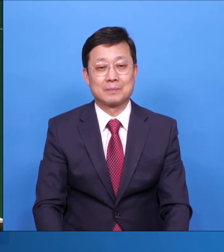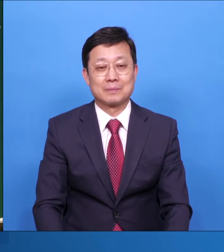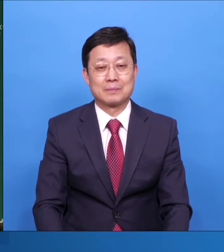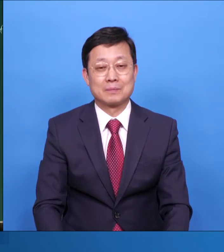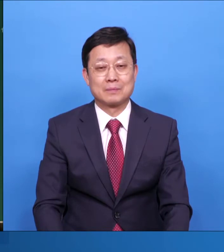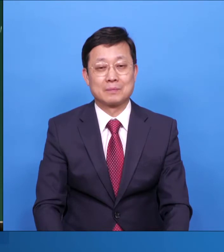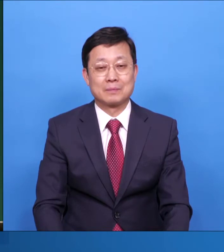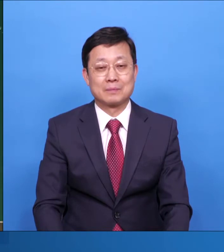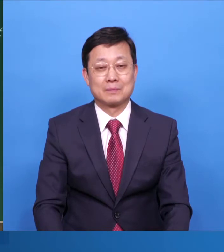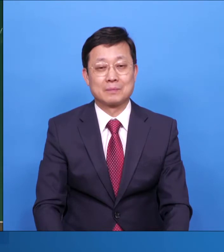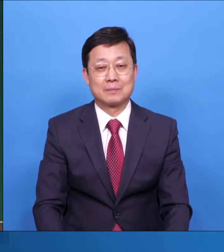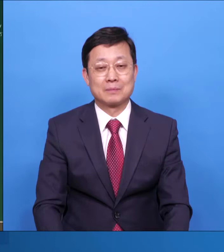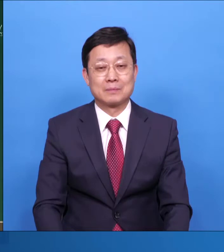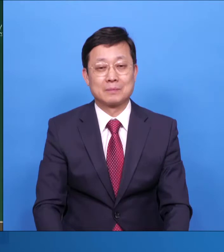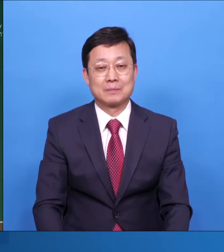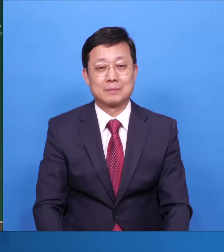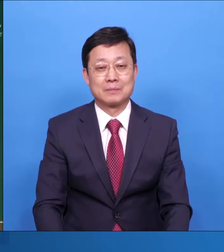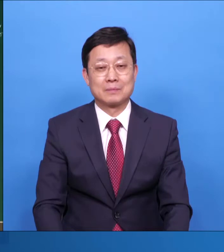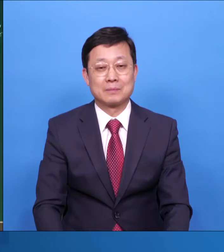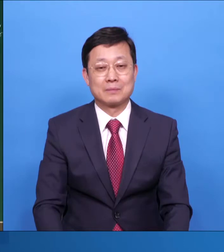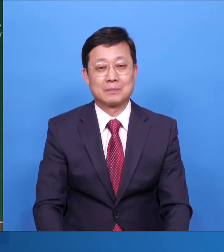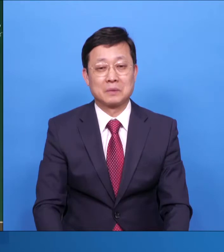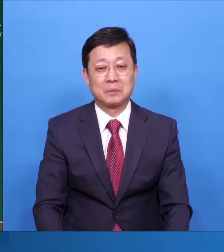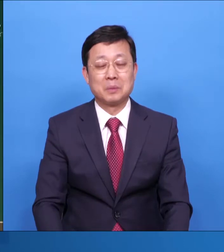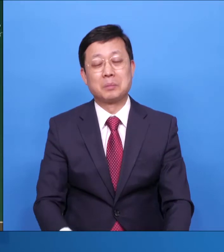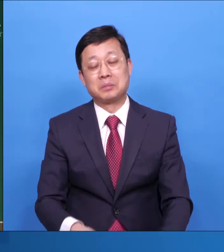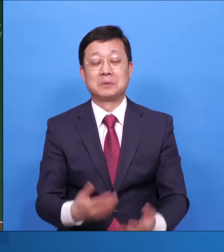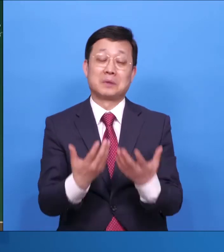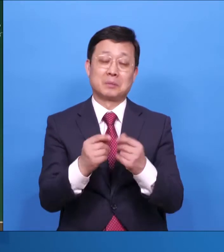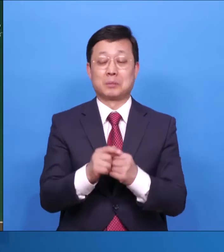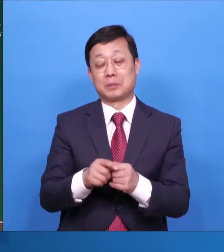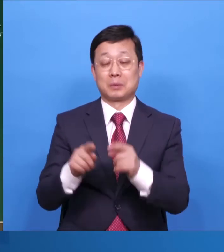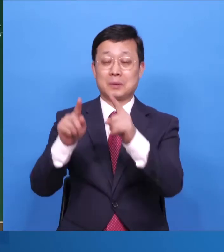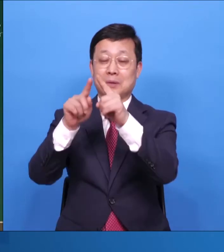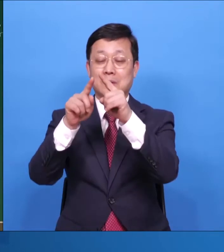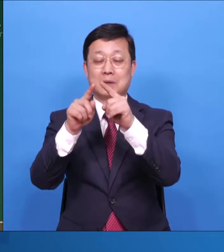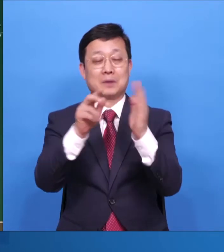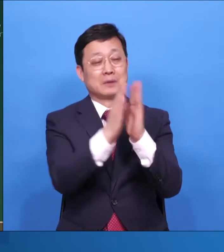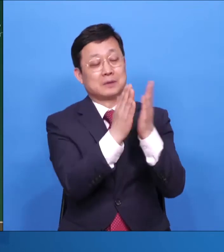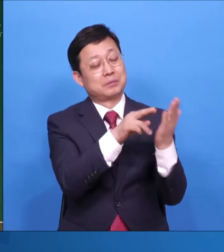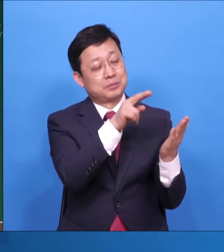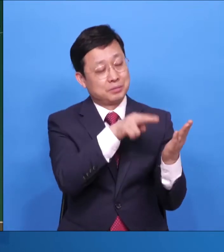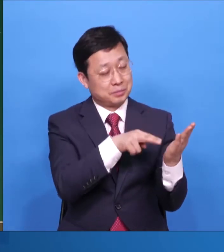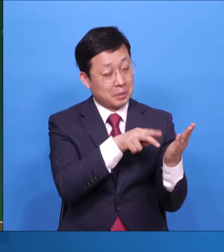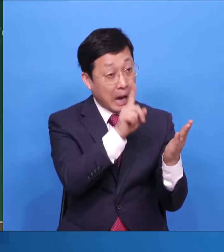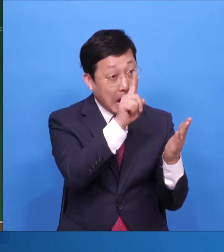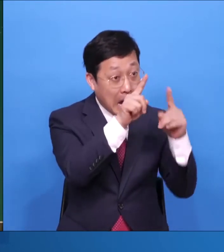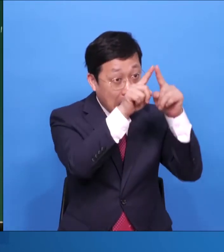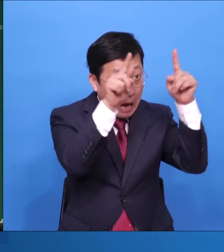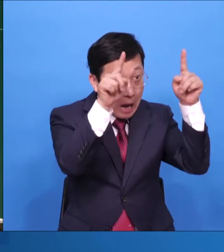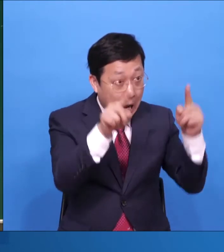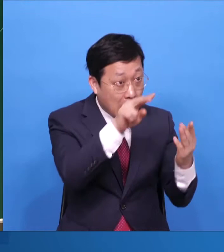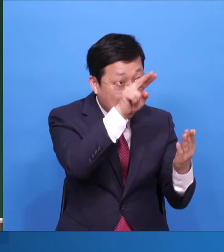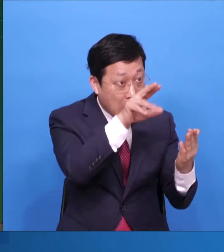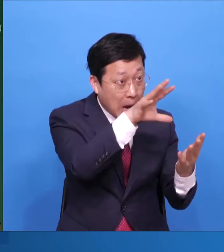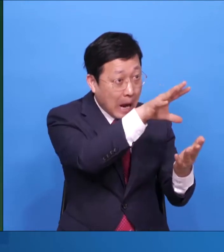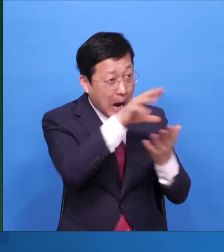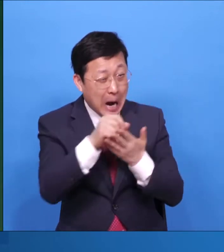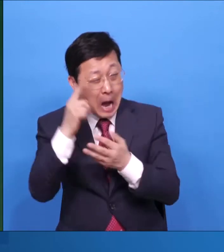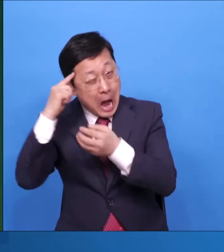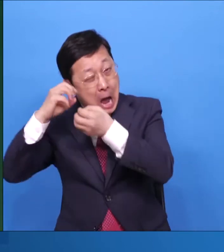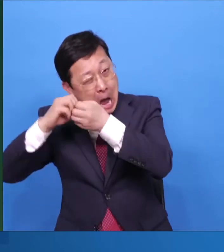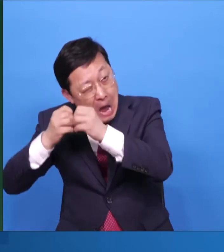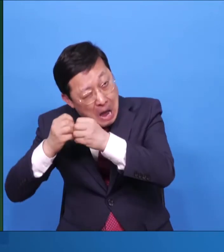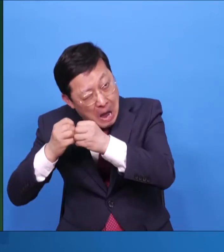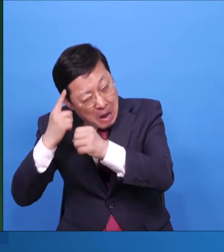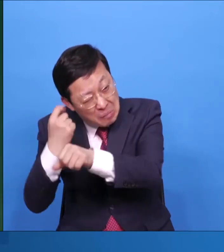막 굉장히 연구해 버리면 하나 또 뭐가 돼? Ellos van por el camino y les impacta algo y vemos que ven grandes cosas ahí. 참 말도 안 되는